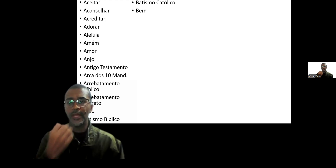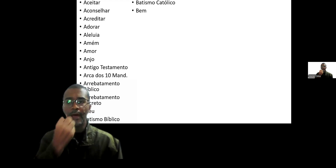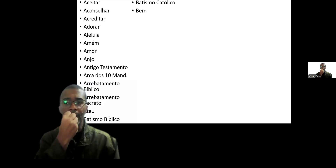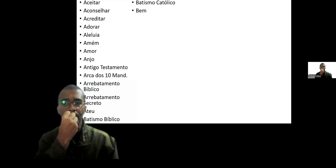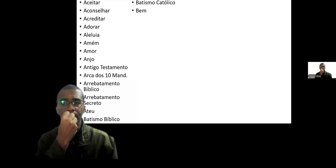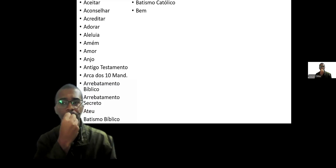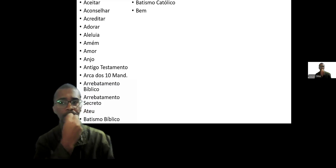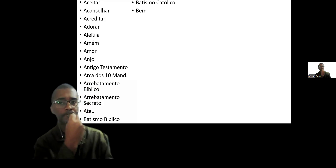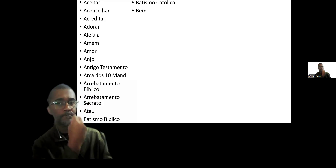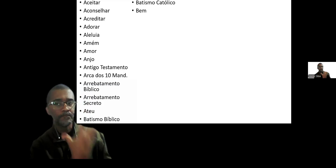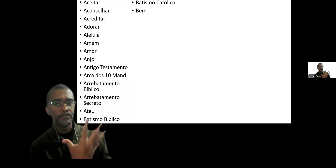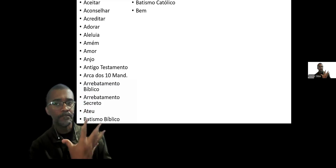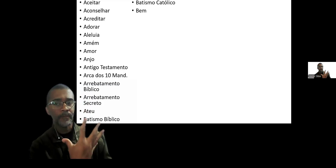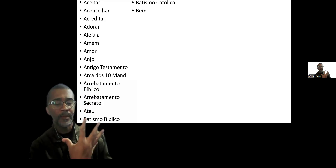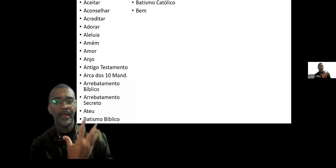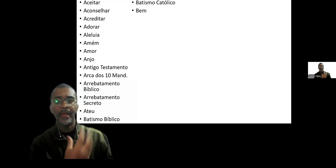mesmo sinal, né?